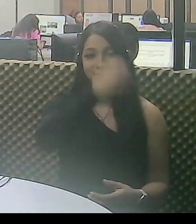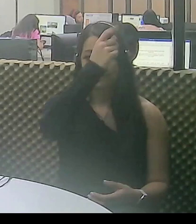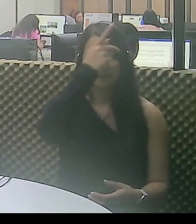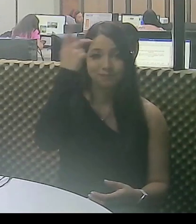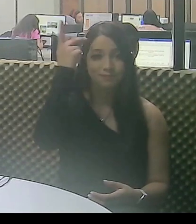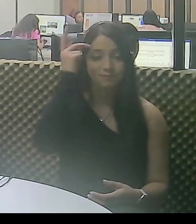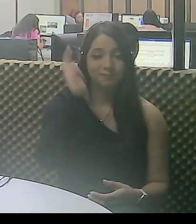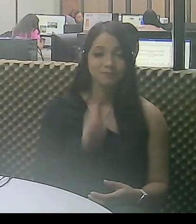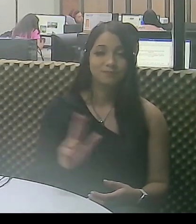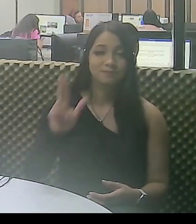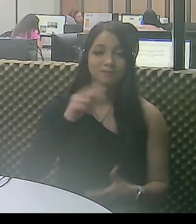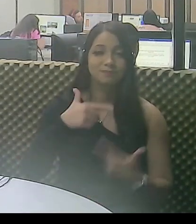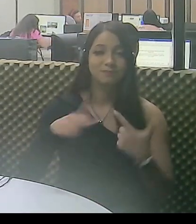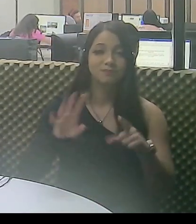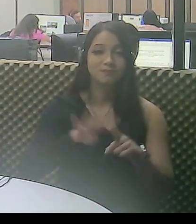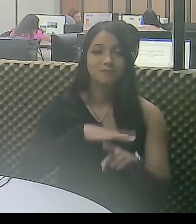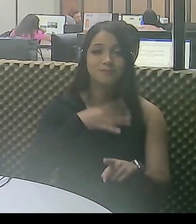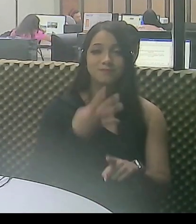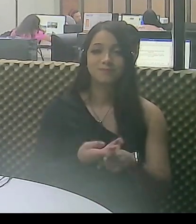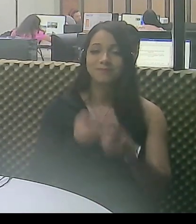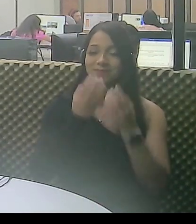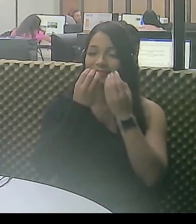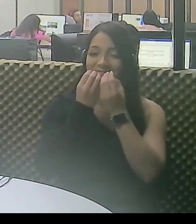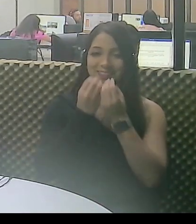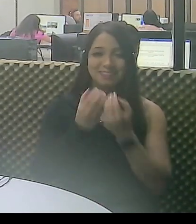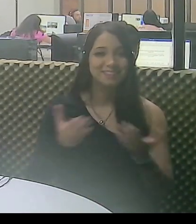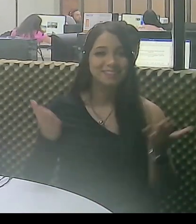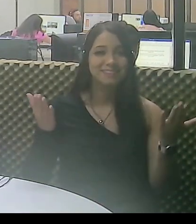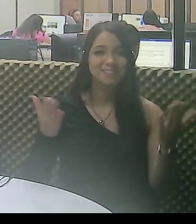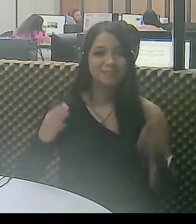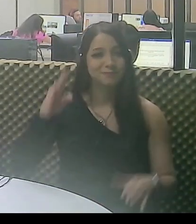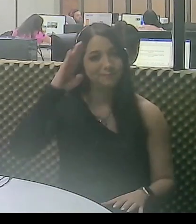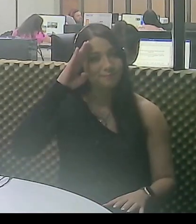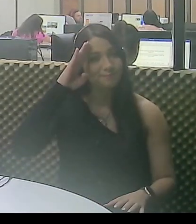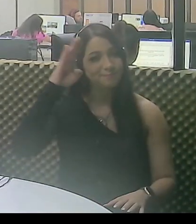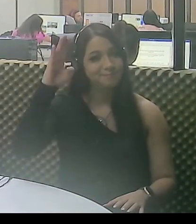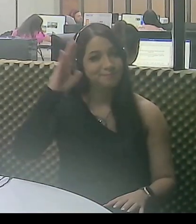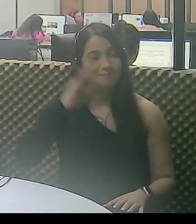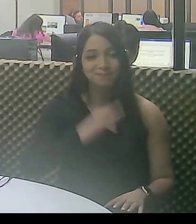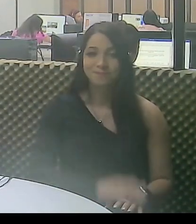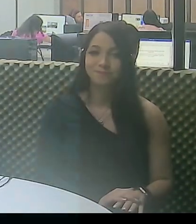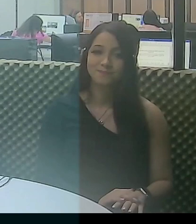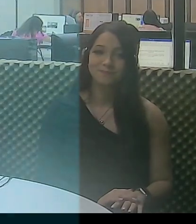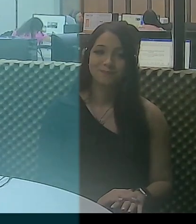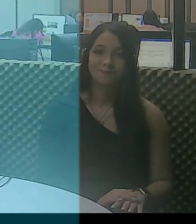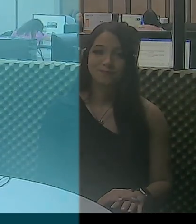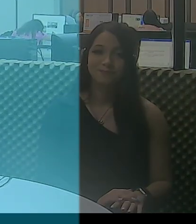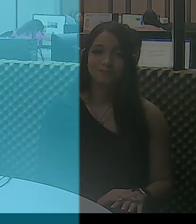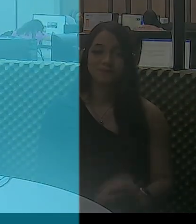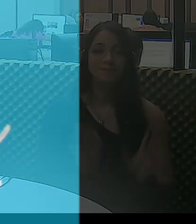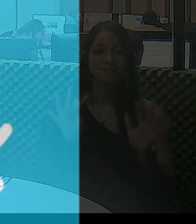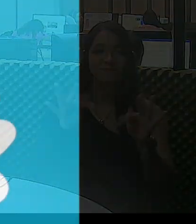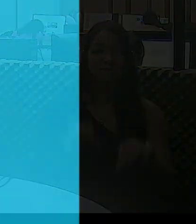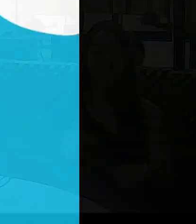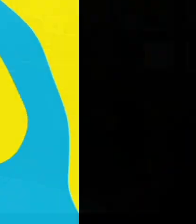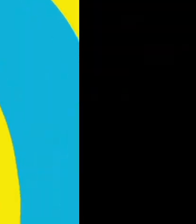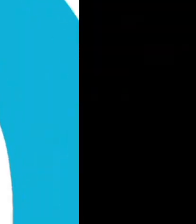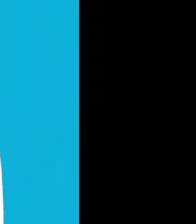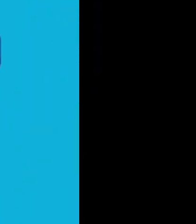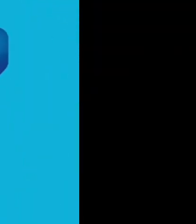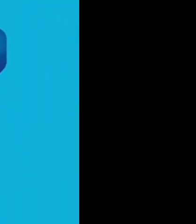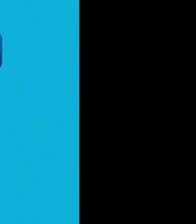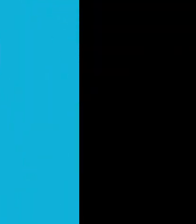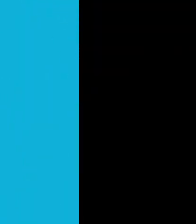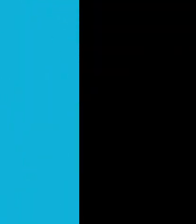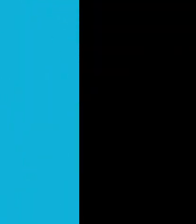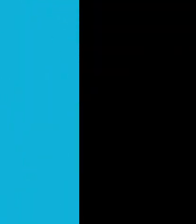Castro Kahneman. Prefeitura de Uberlândia. Fazer mais, fazer bem. Até a próxima. Fica por aqui mais uma